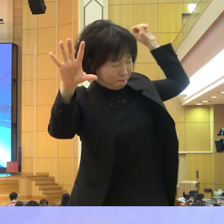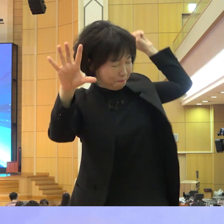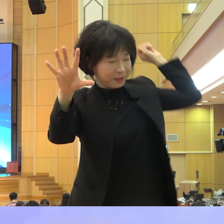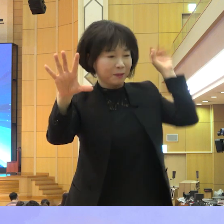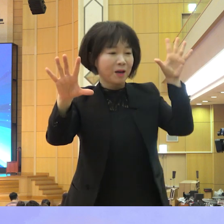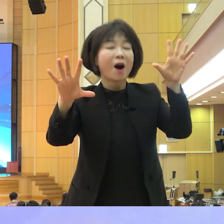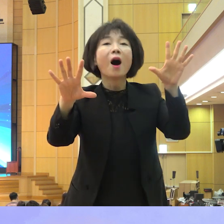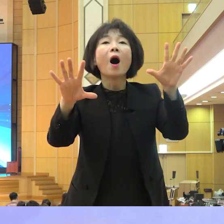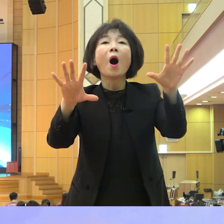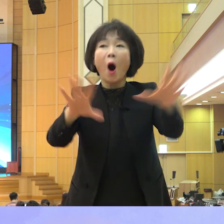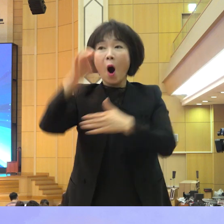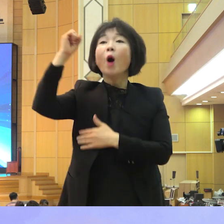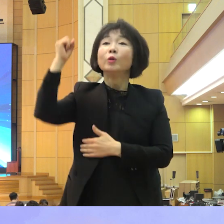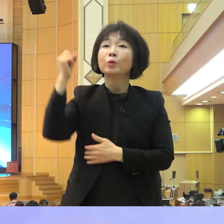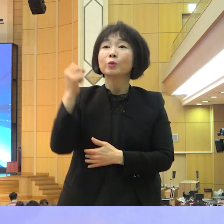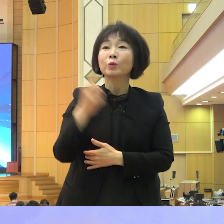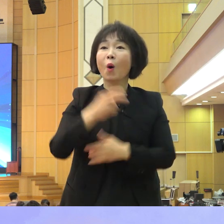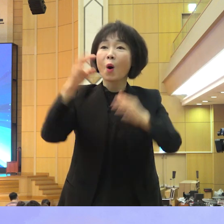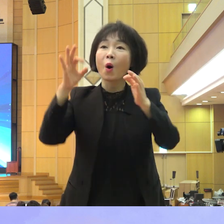비치며